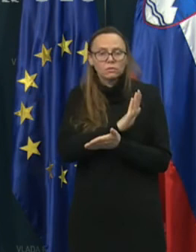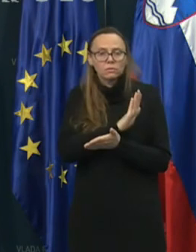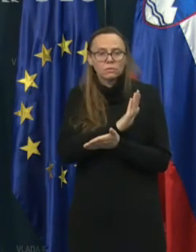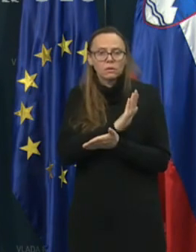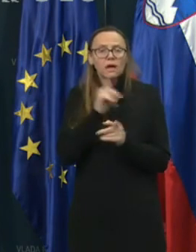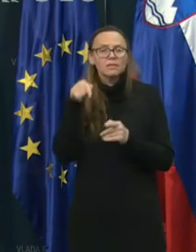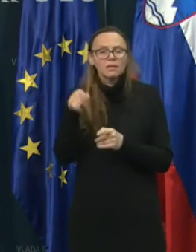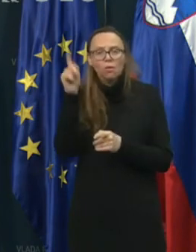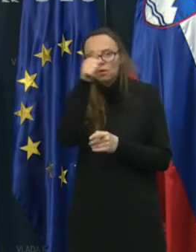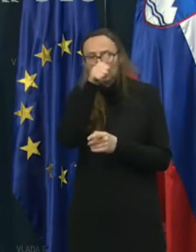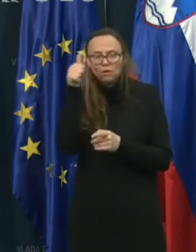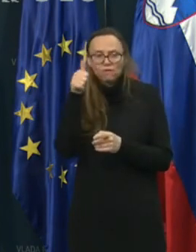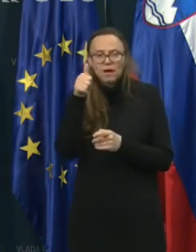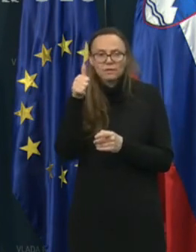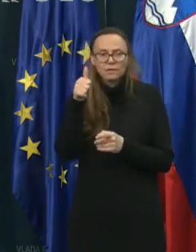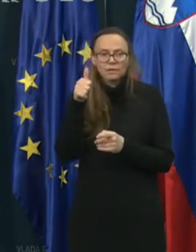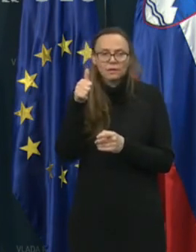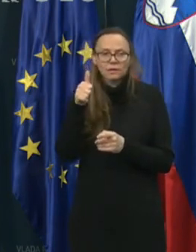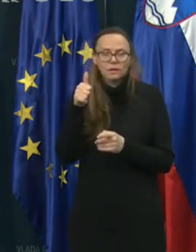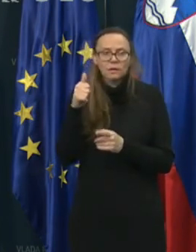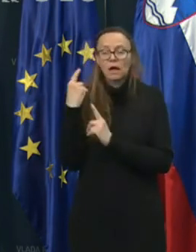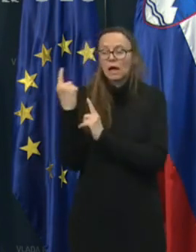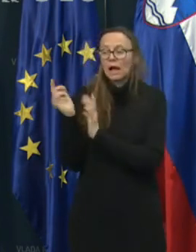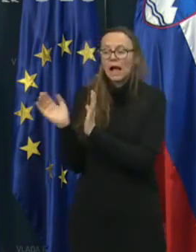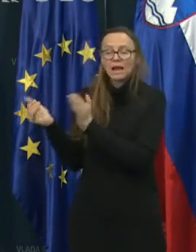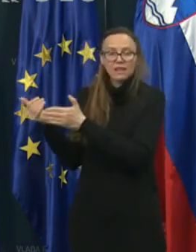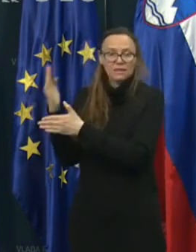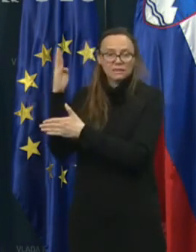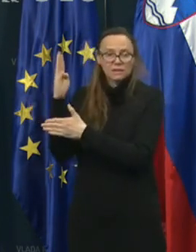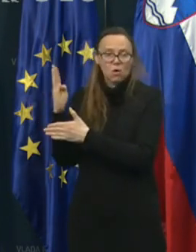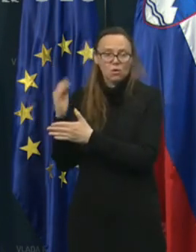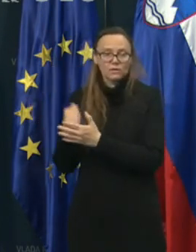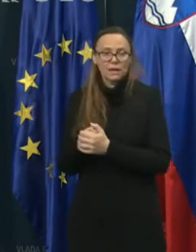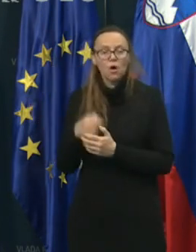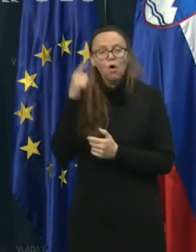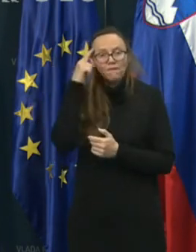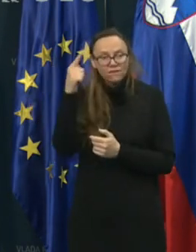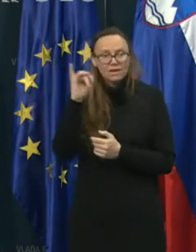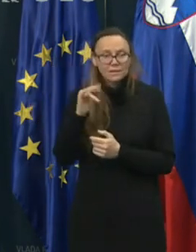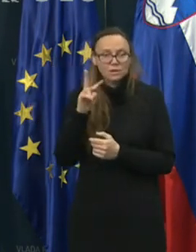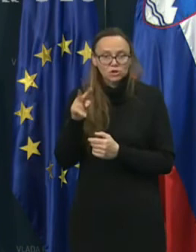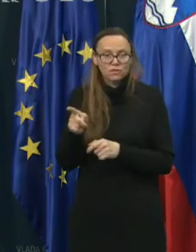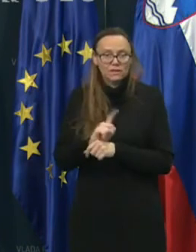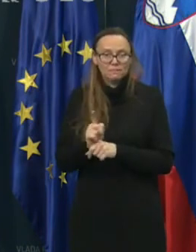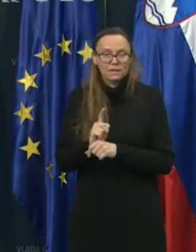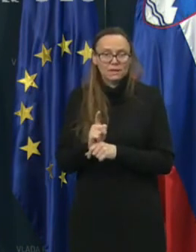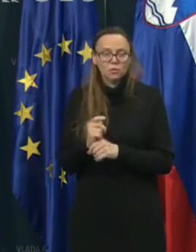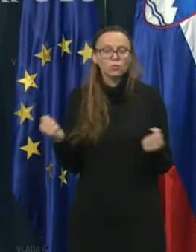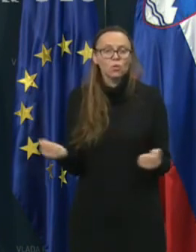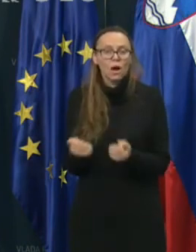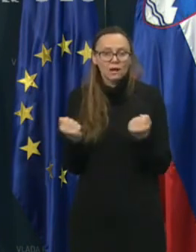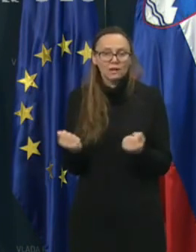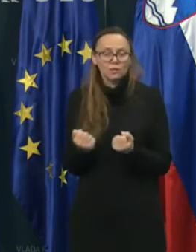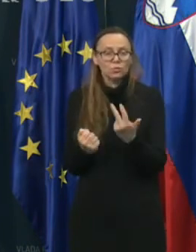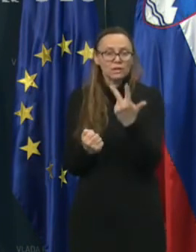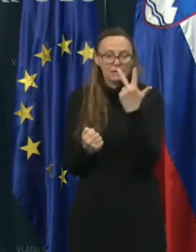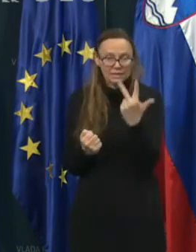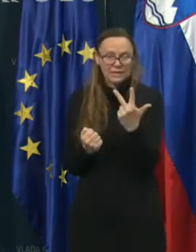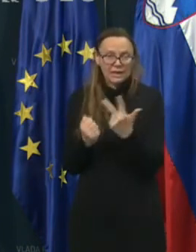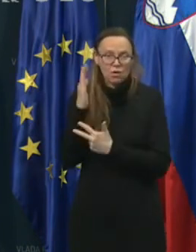tako imenovanih karantenskih hotelov. Veste, da so v tem trenutku aktivni